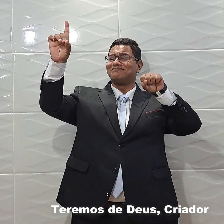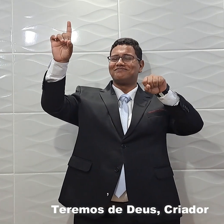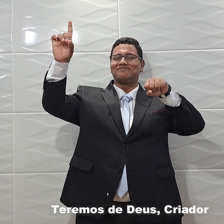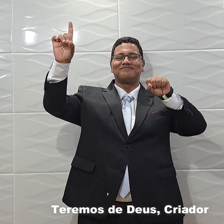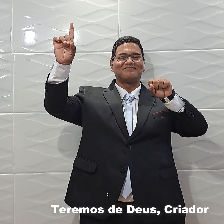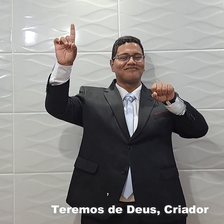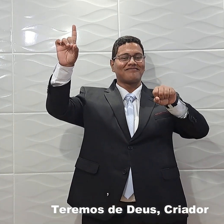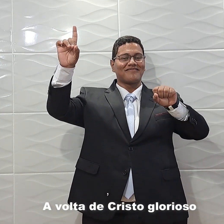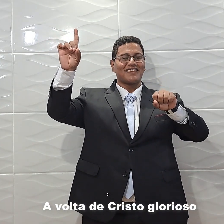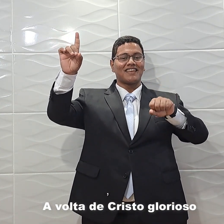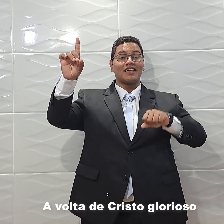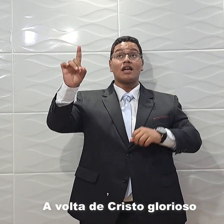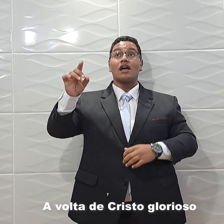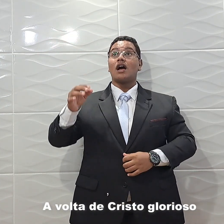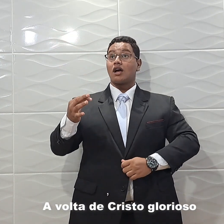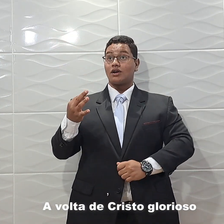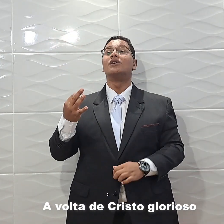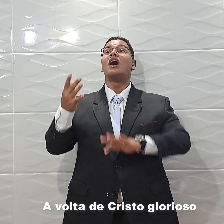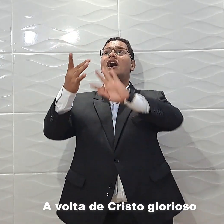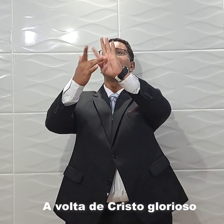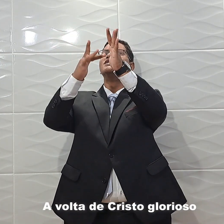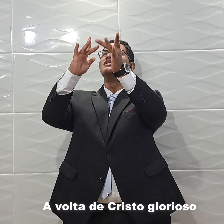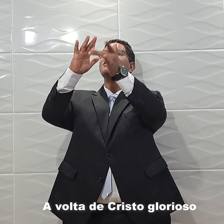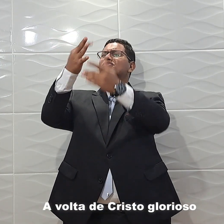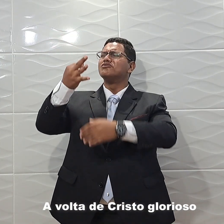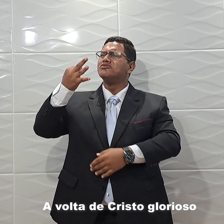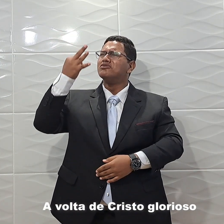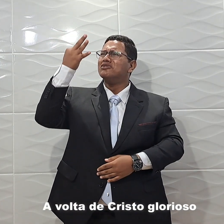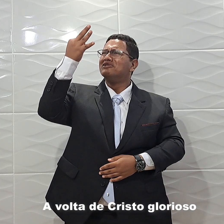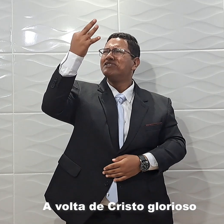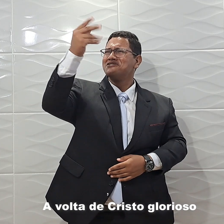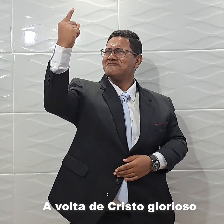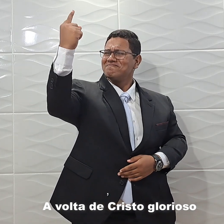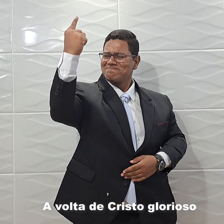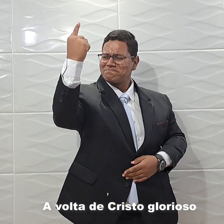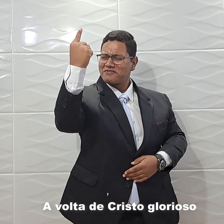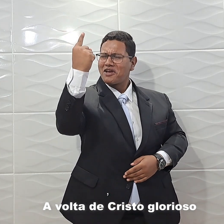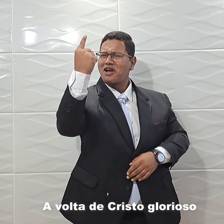A volta de Cristo glorioso